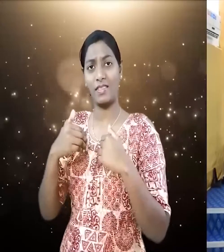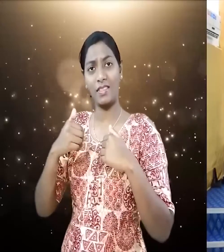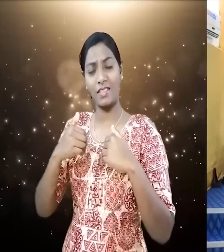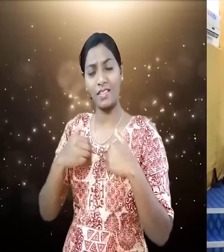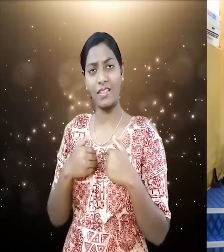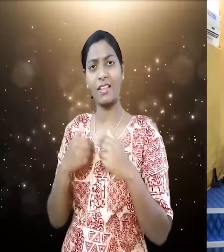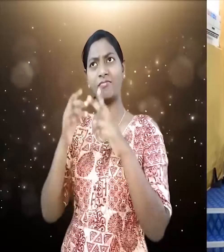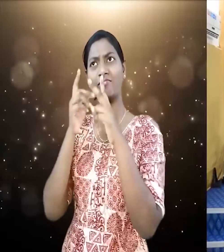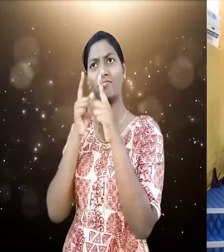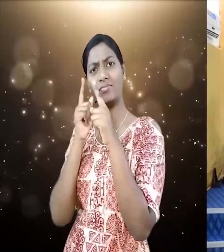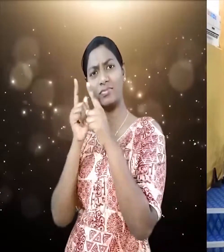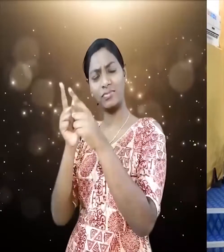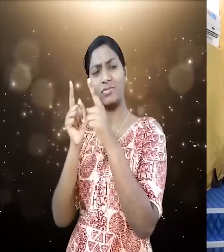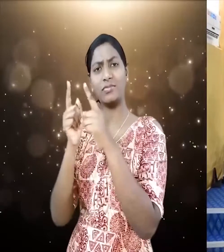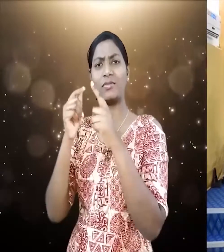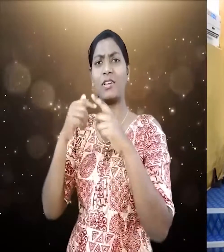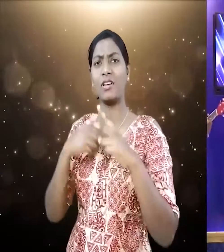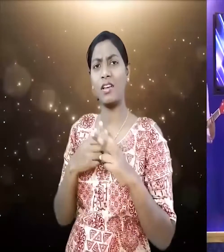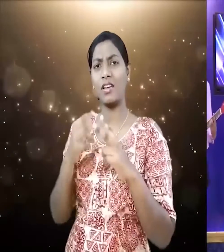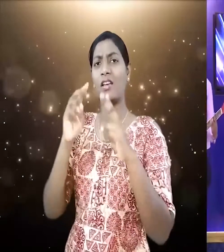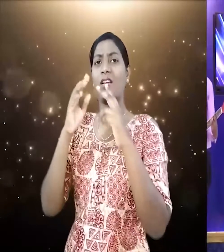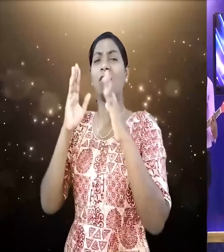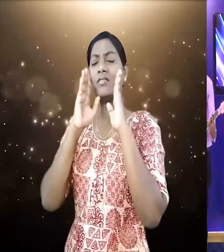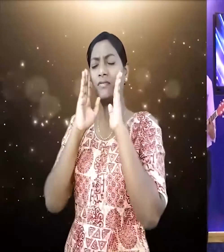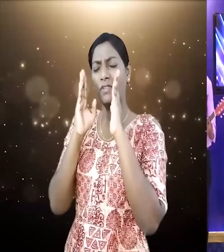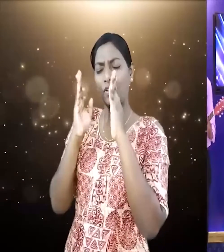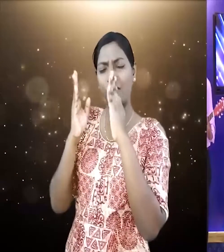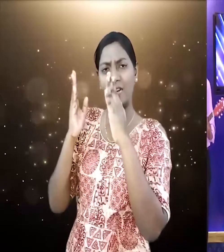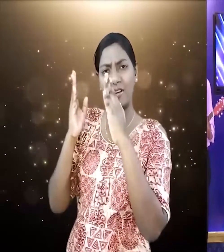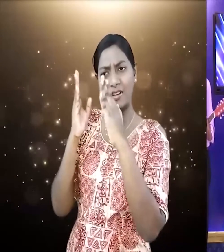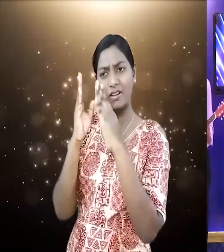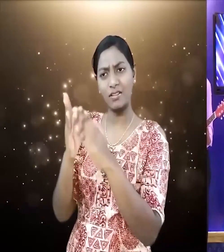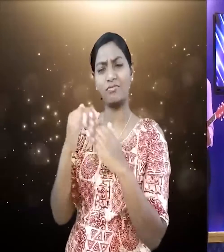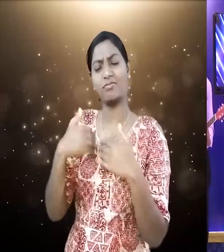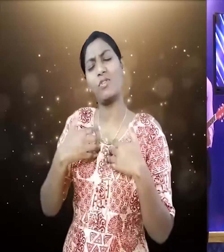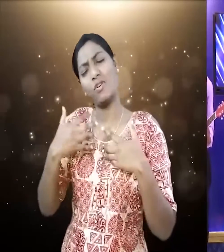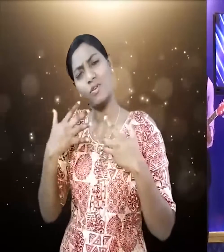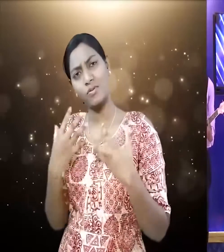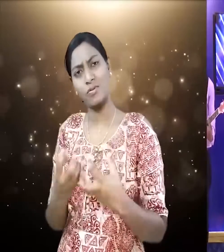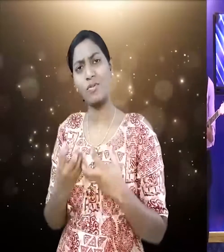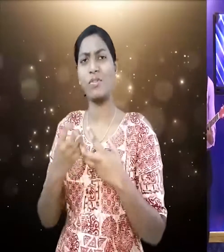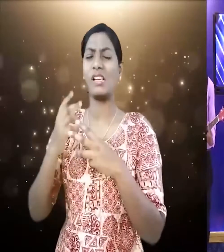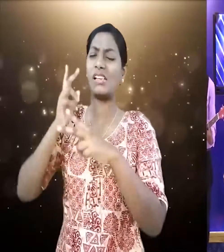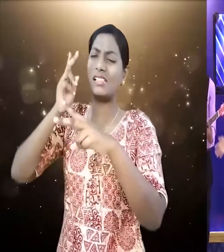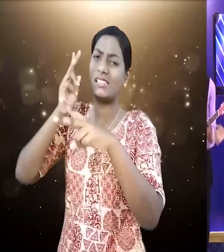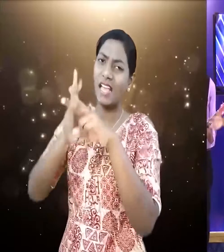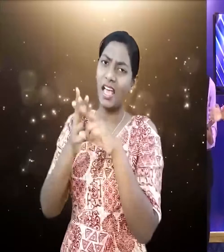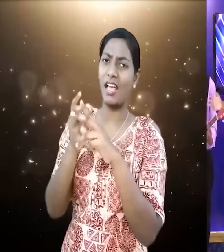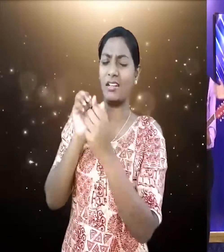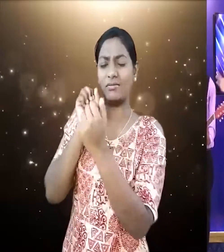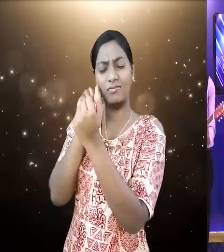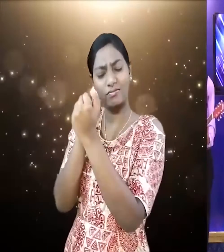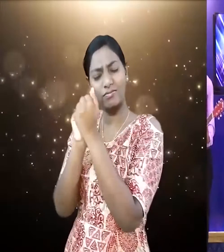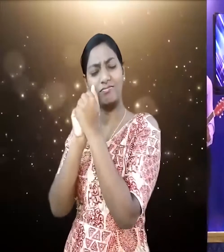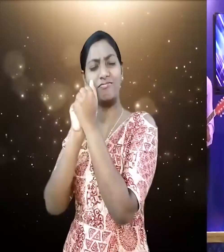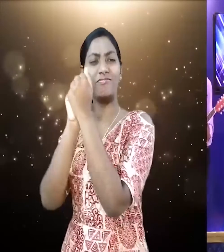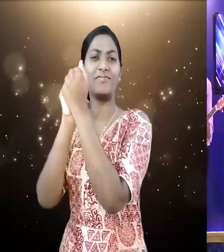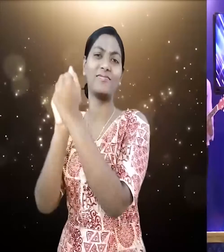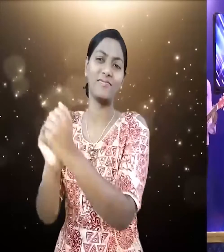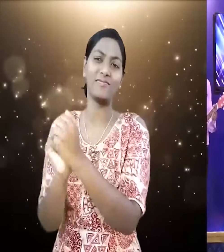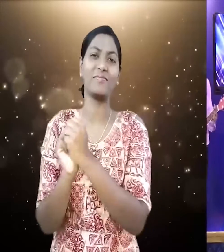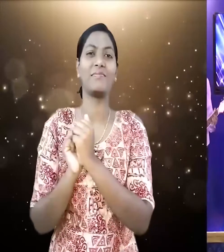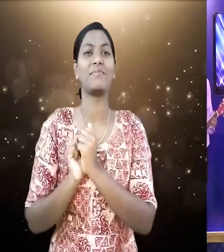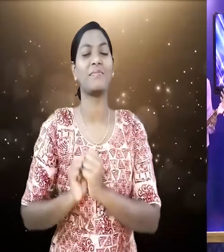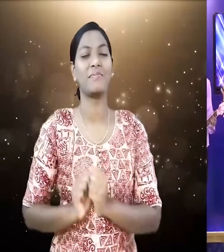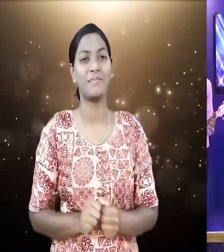आपको तुझको दूं, यही मैं रहना चाहूं, तेरी उपस्थिति